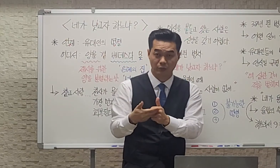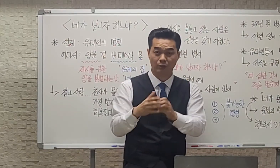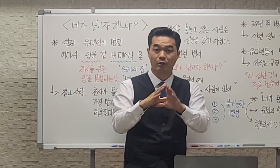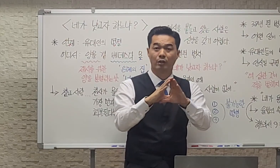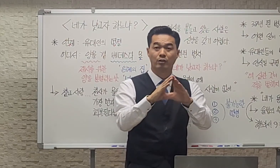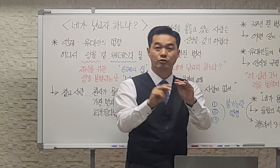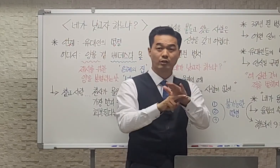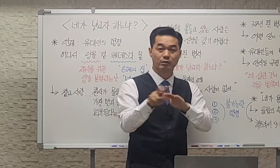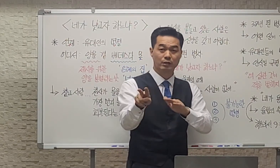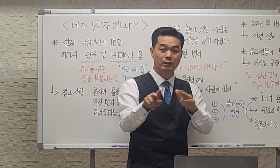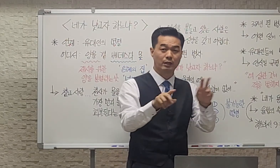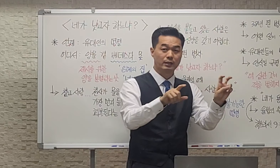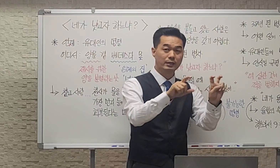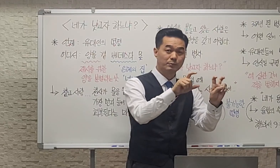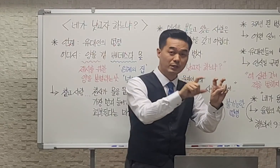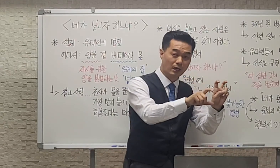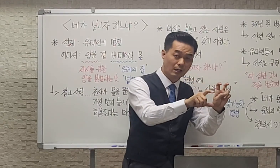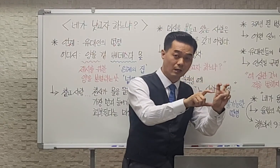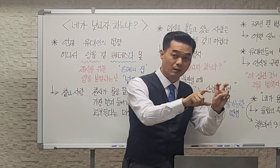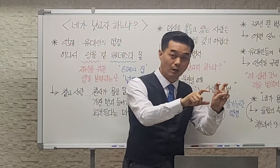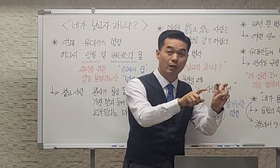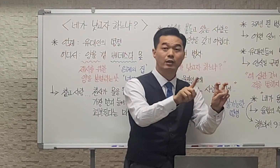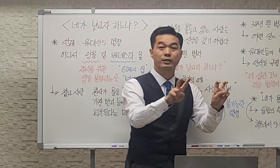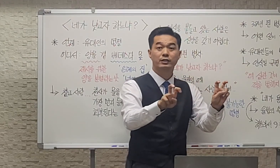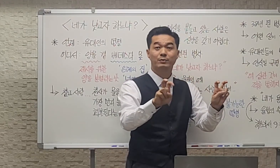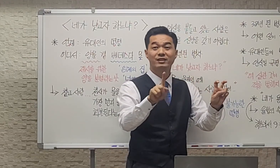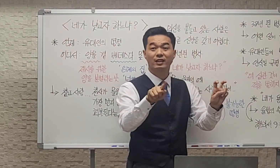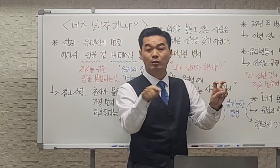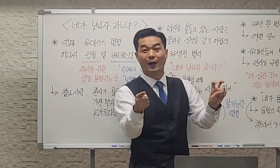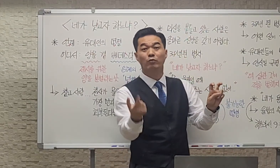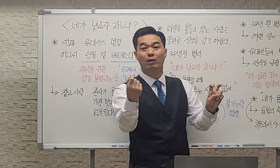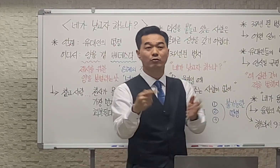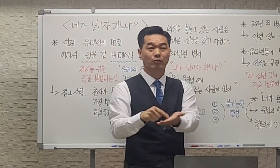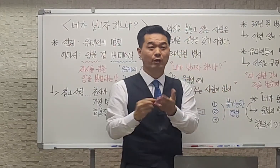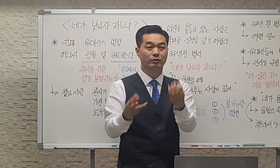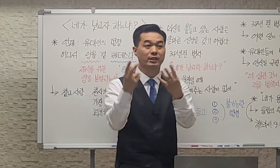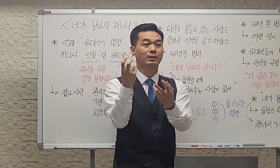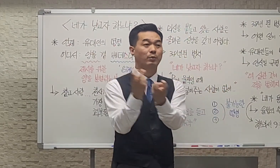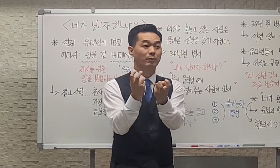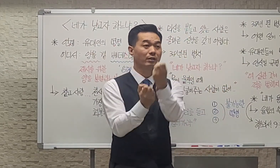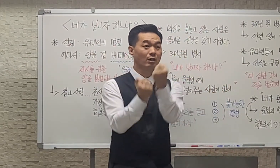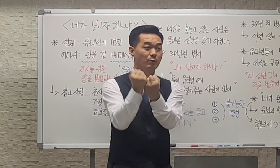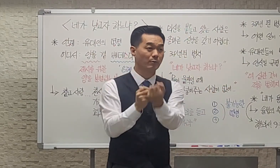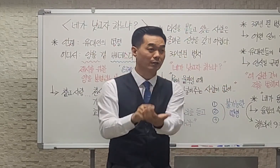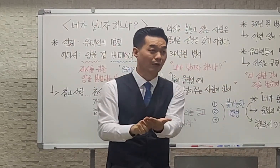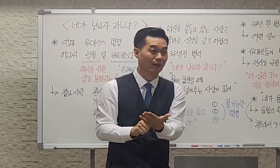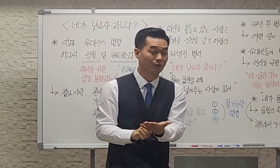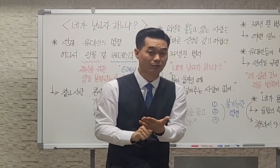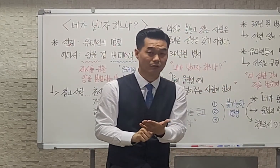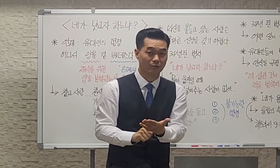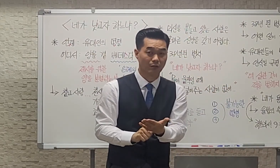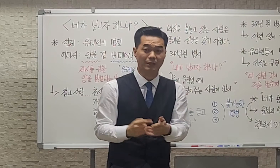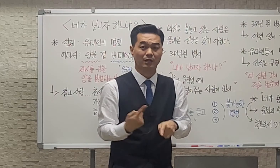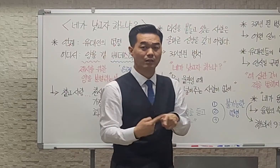그래서 출애굽기 20장 21장에서 바로 나오는 거예요. 제사법에 대한 설명이 막 나와요. 네,